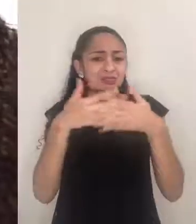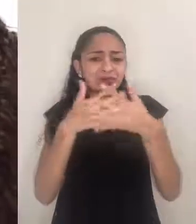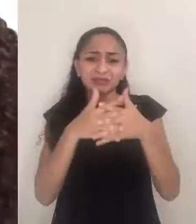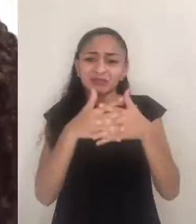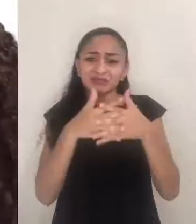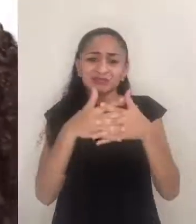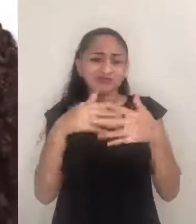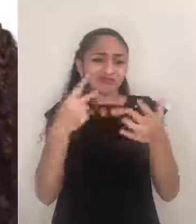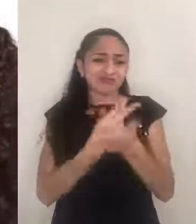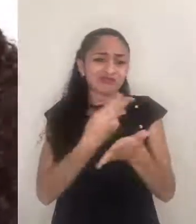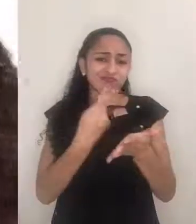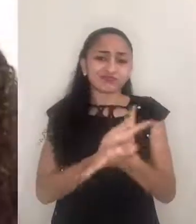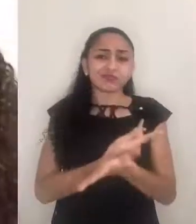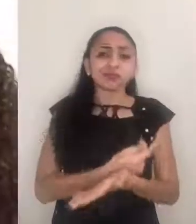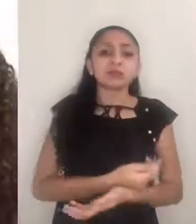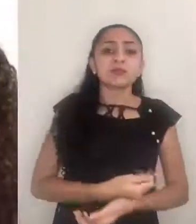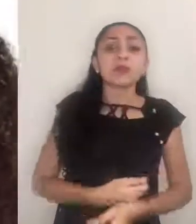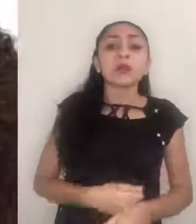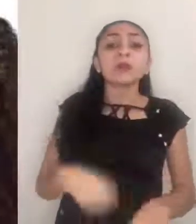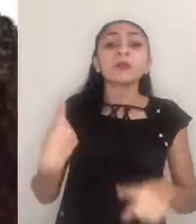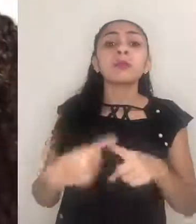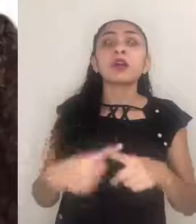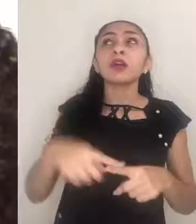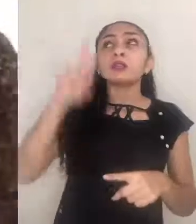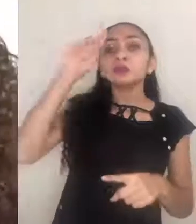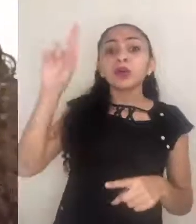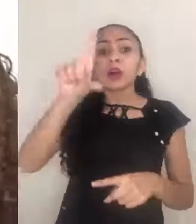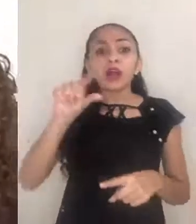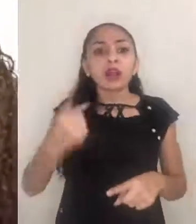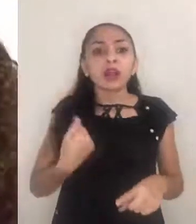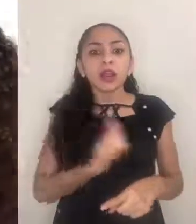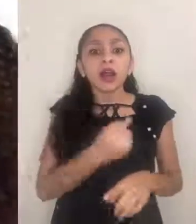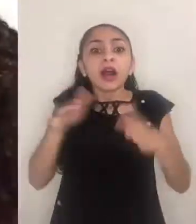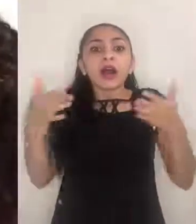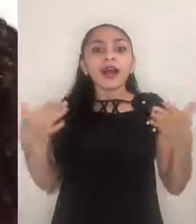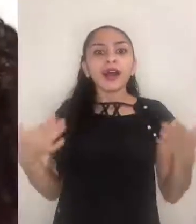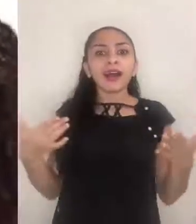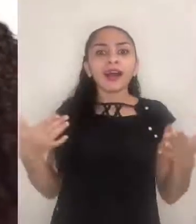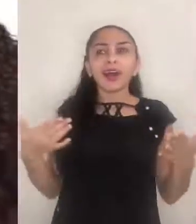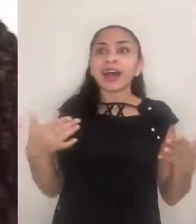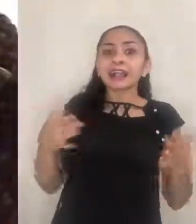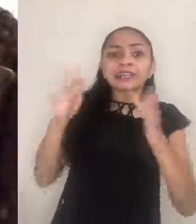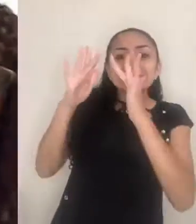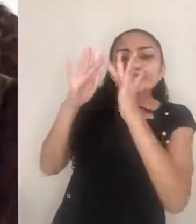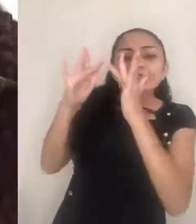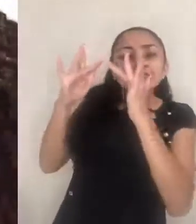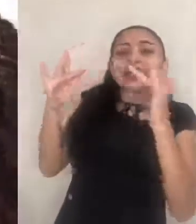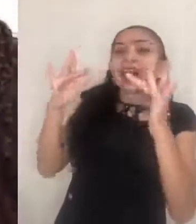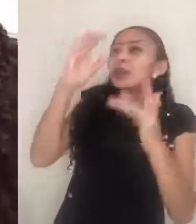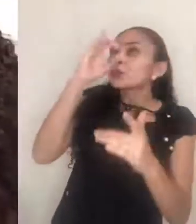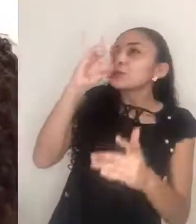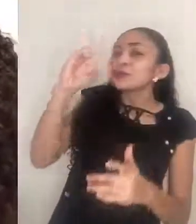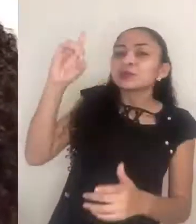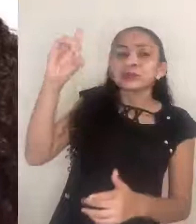incoerente. Por que isso é incoerente? Porque o chamado de Deus para as nossas vidas foi um chamado de ter intimidade com